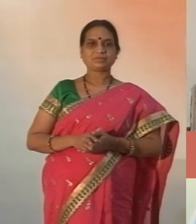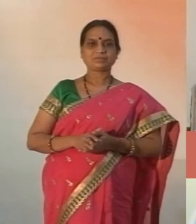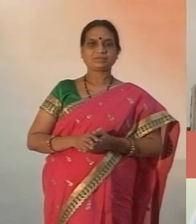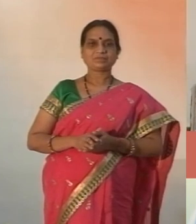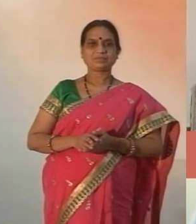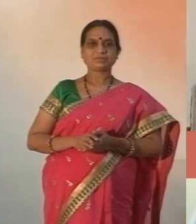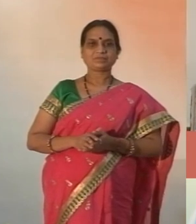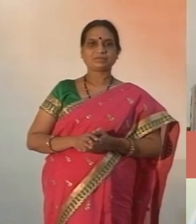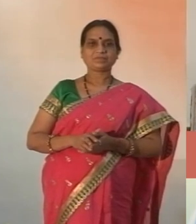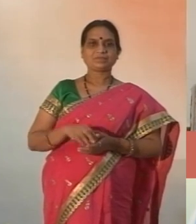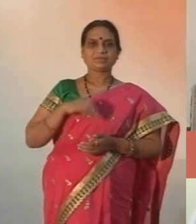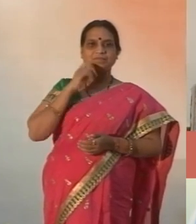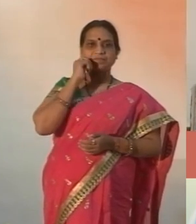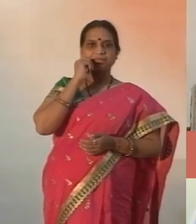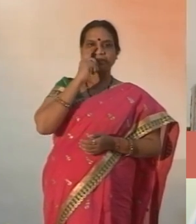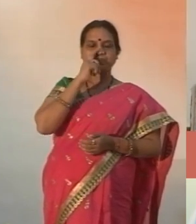अपने माता पिता